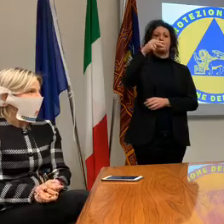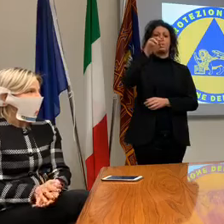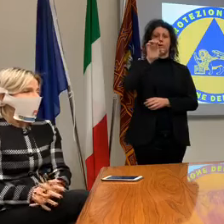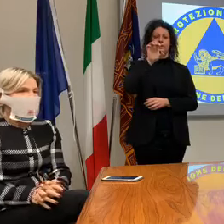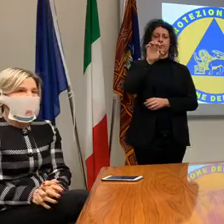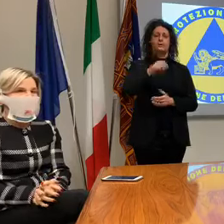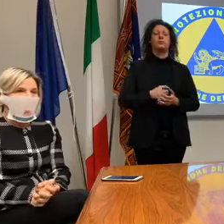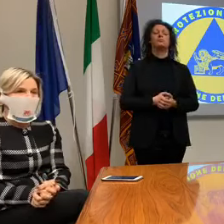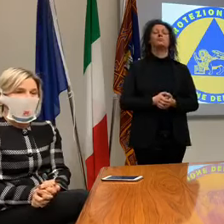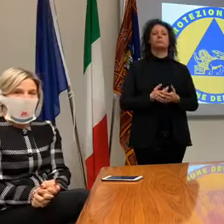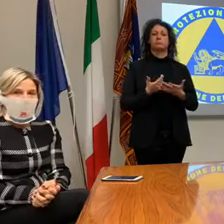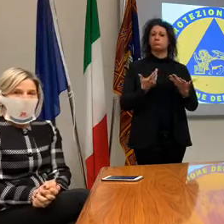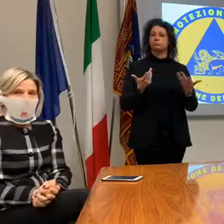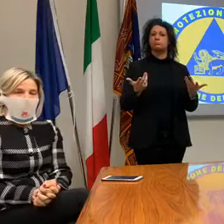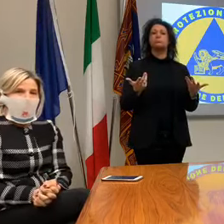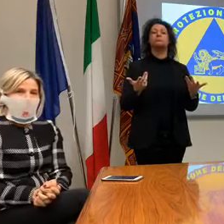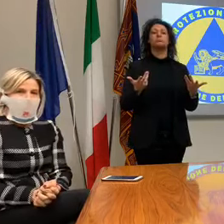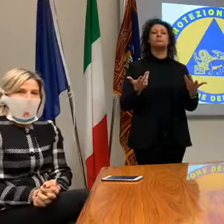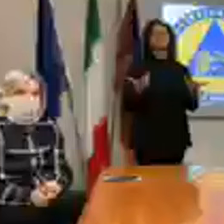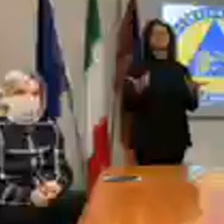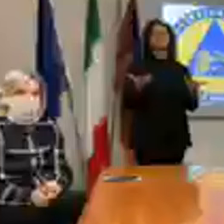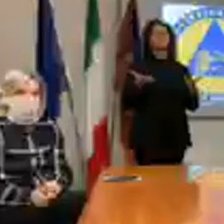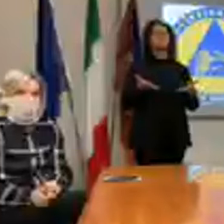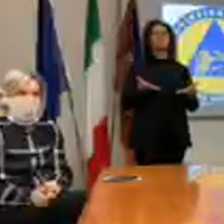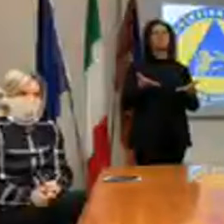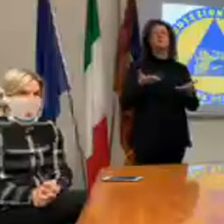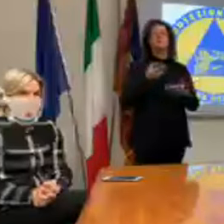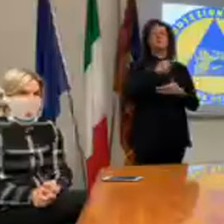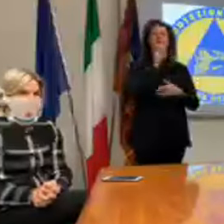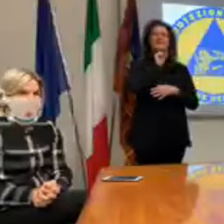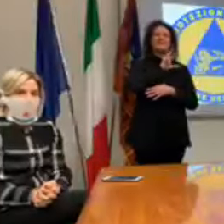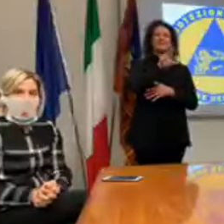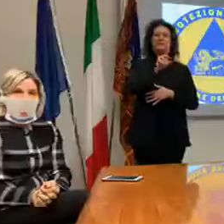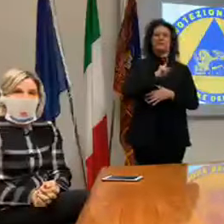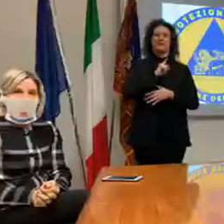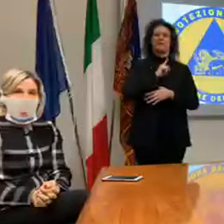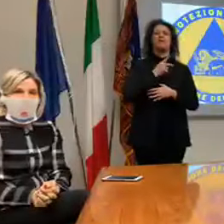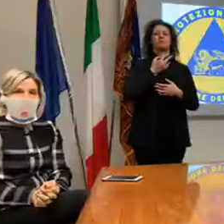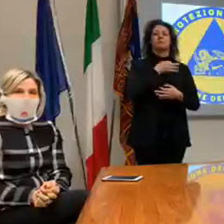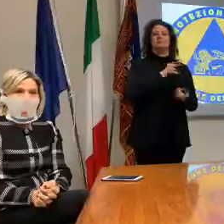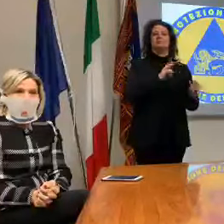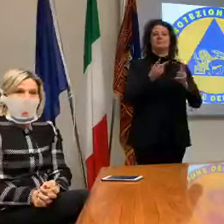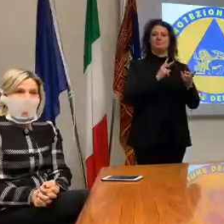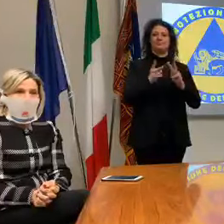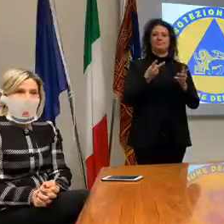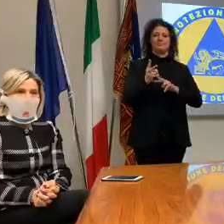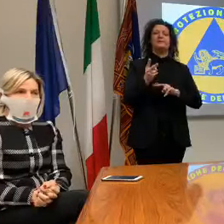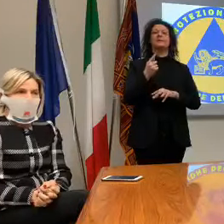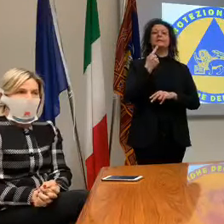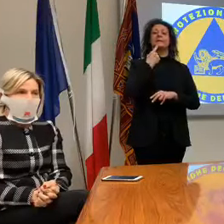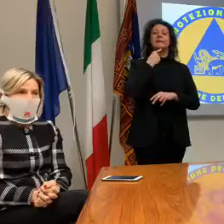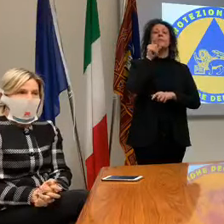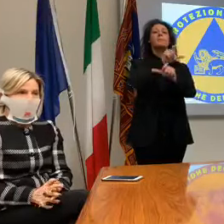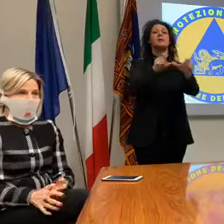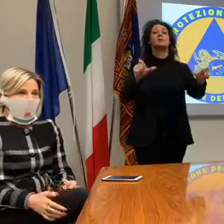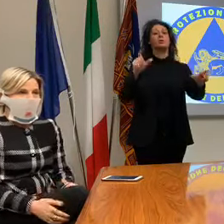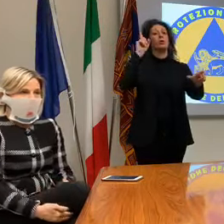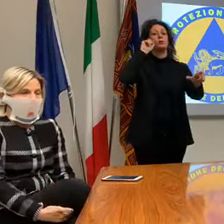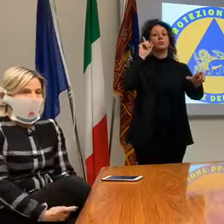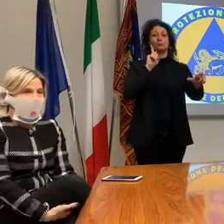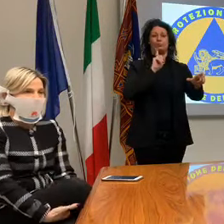ci darà una mano a rendere più utili questi messaggi anche rispetto al mondo di coloro che non hanno la fortuna di